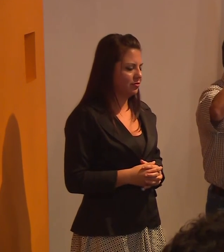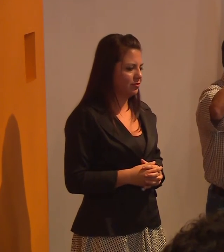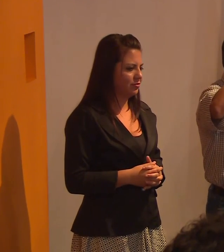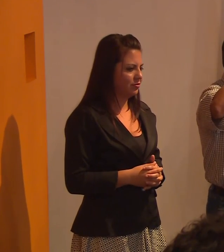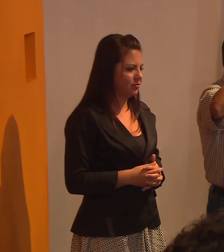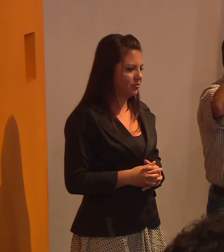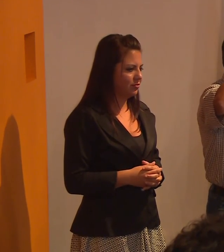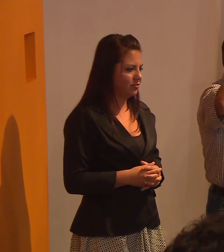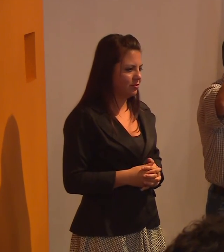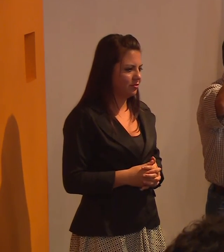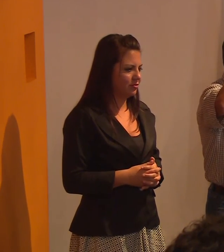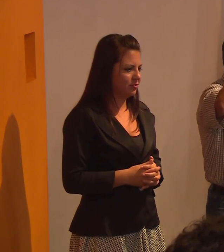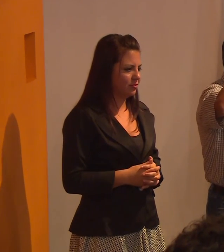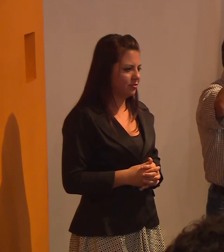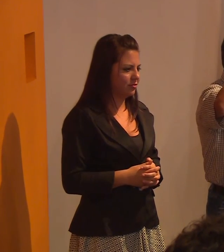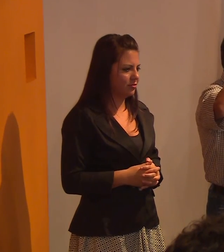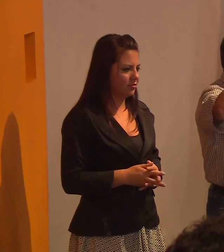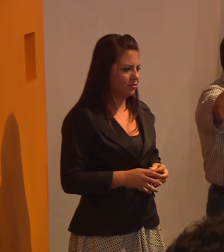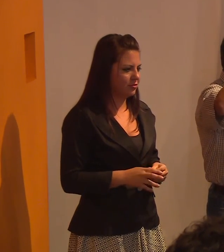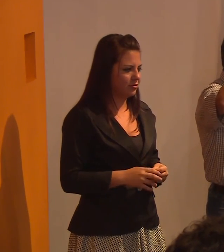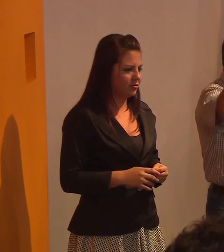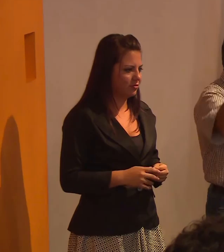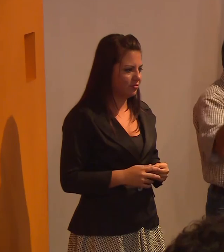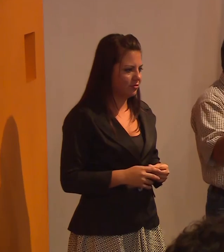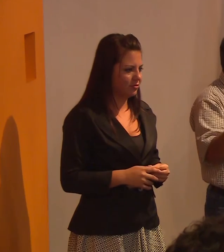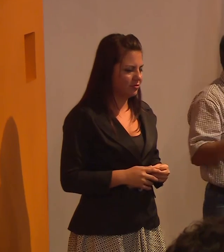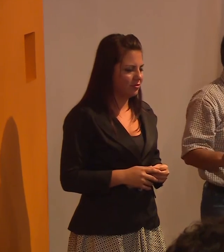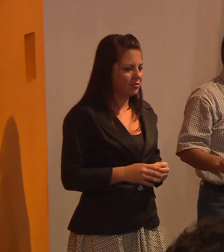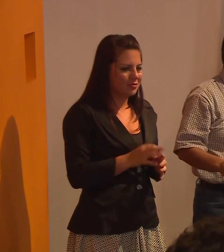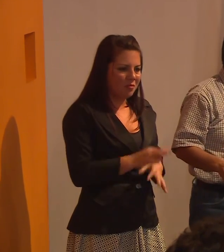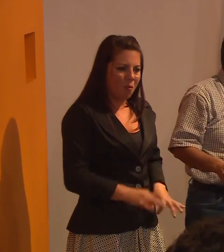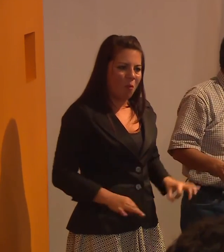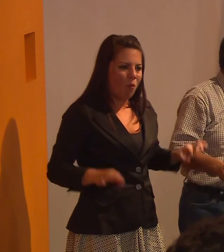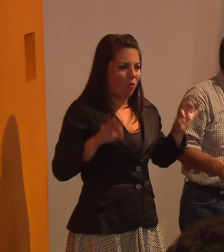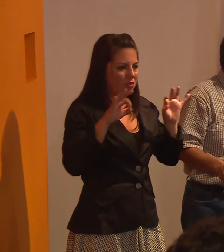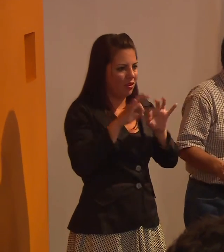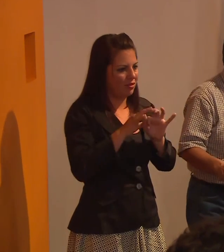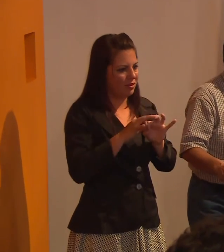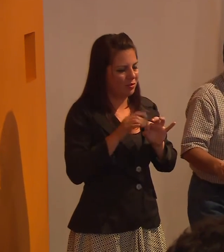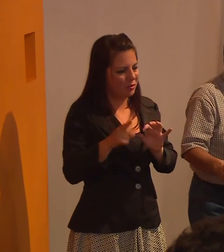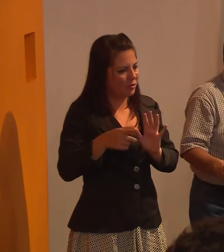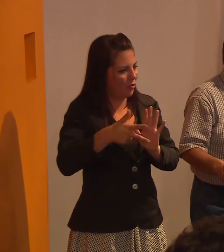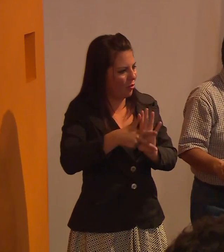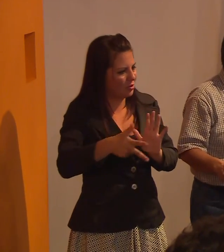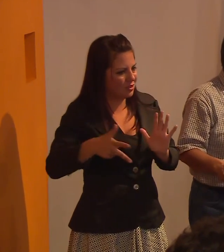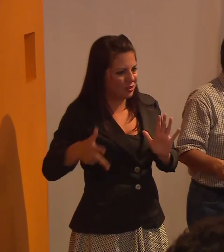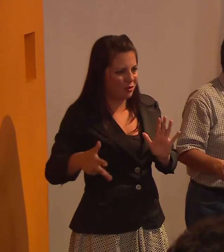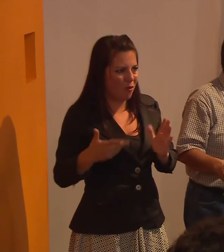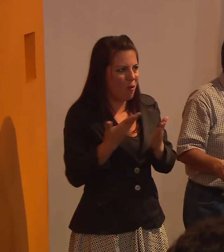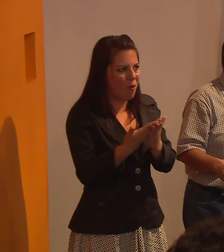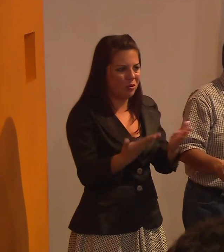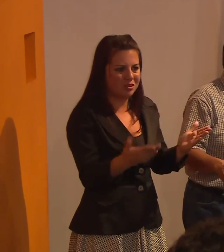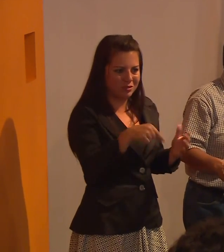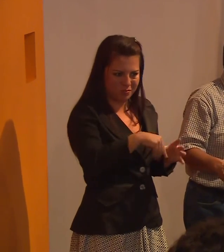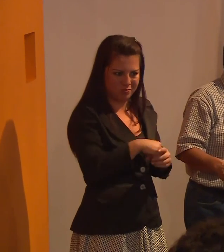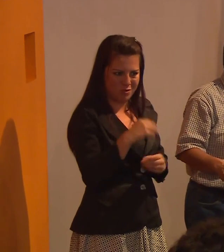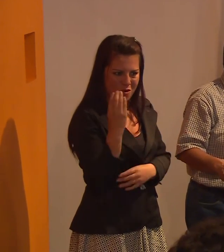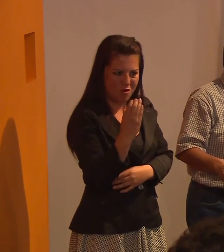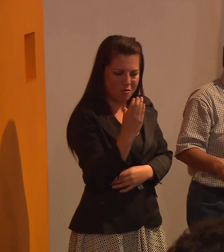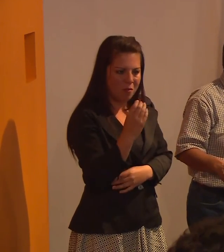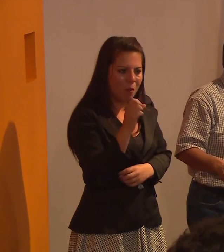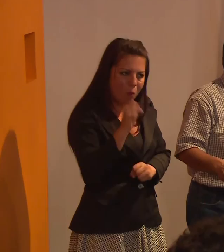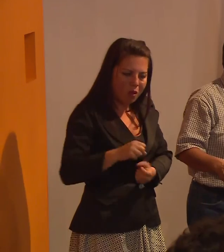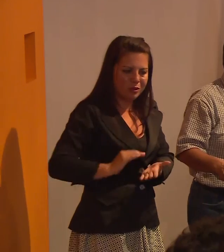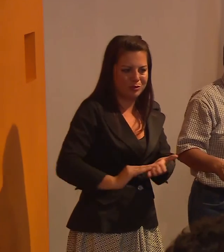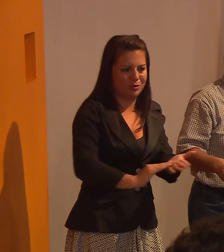justo, constitucional, el estado de cosas en el país, para que muchas cosas se puedan solucionar